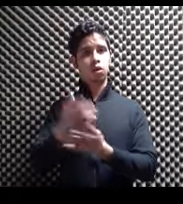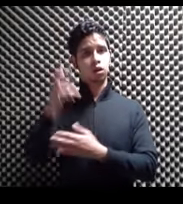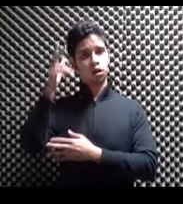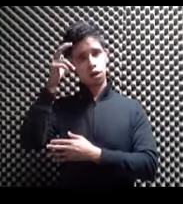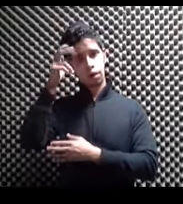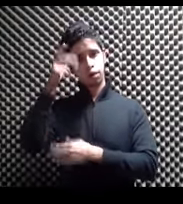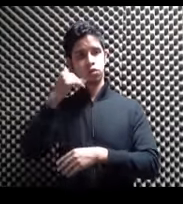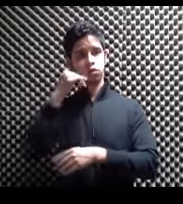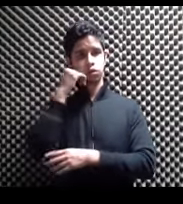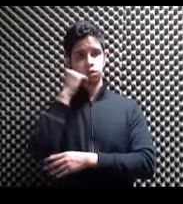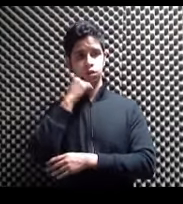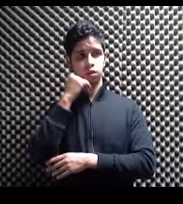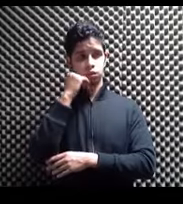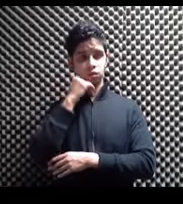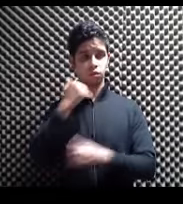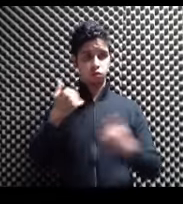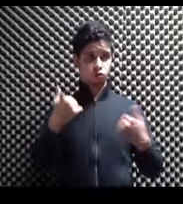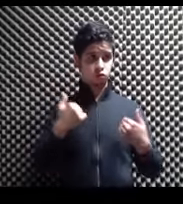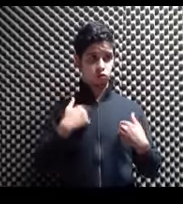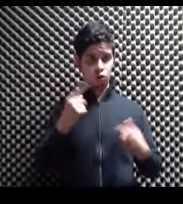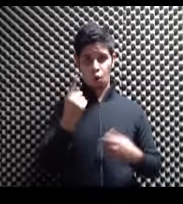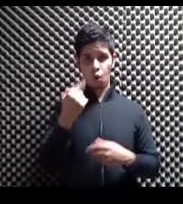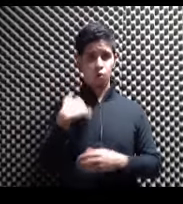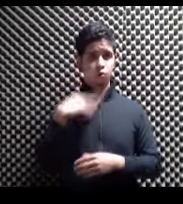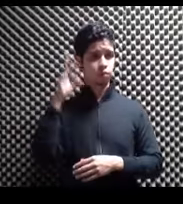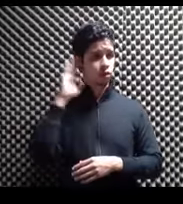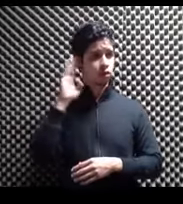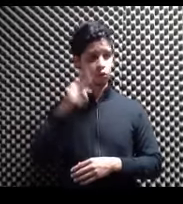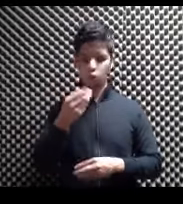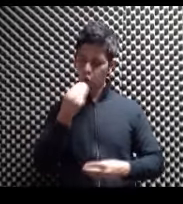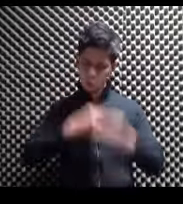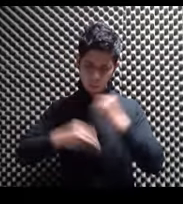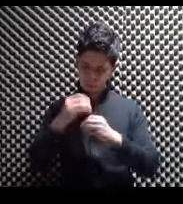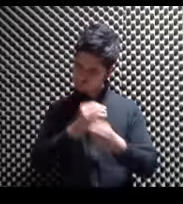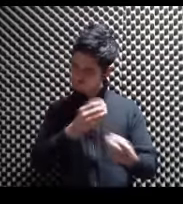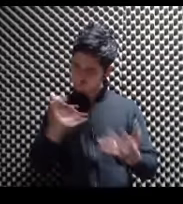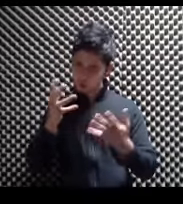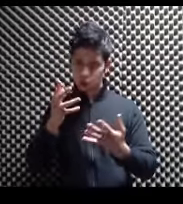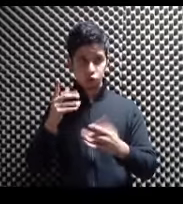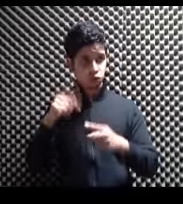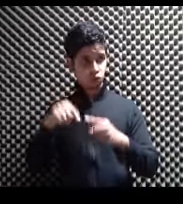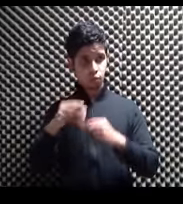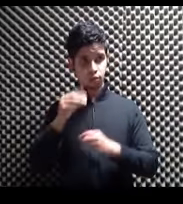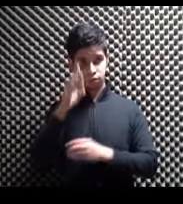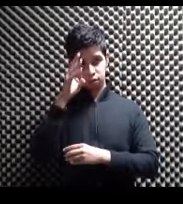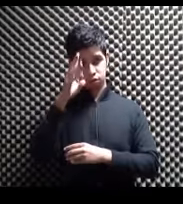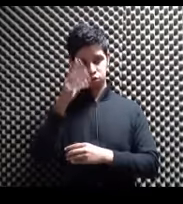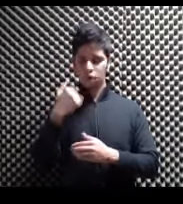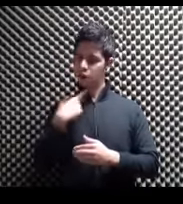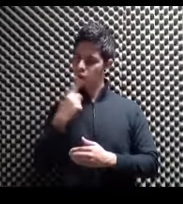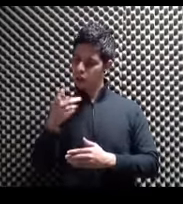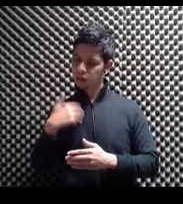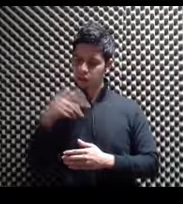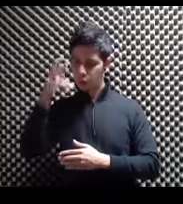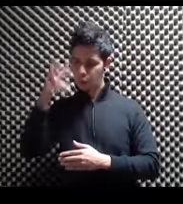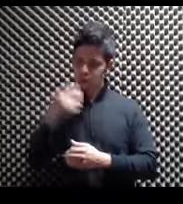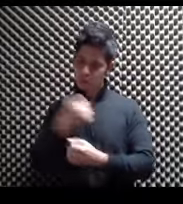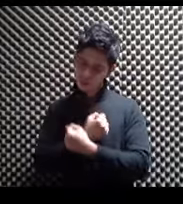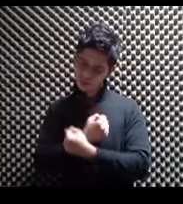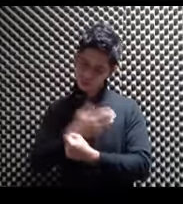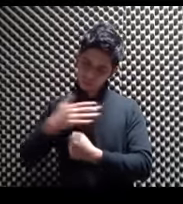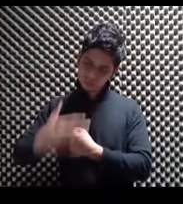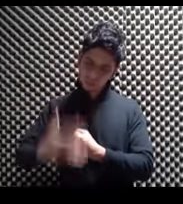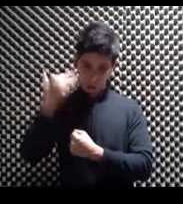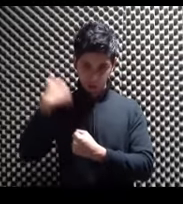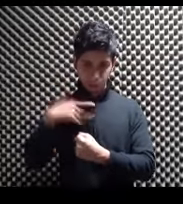yo tengo un Rottweiler y eso come como el diantre. O sea, yo le digo caballo de cariño, ¿no? Porque es que son grandes. Pero yo no me quiero